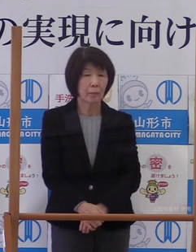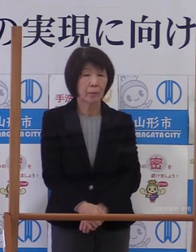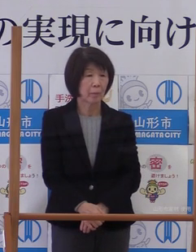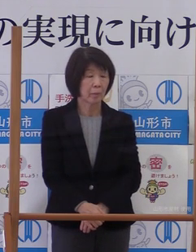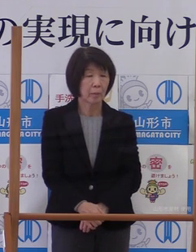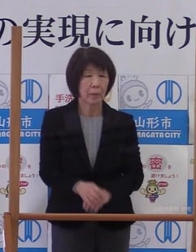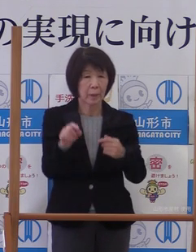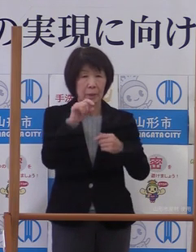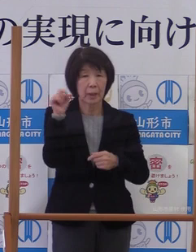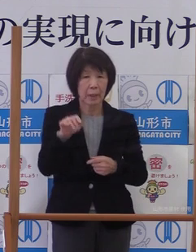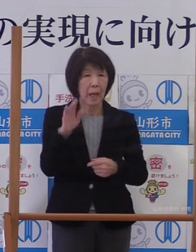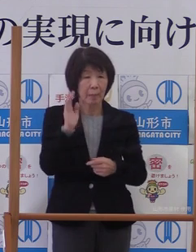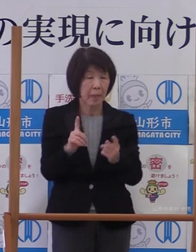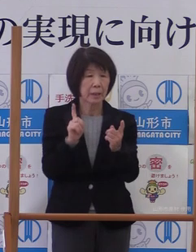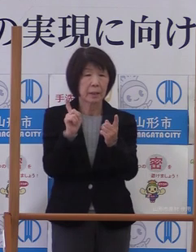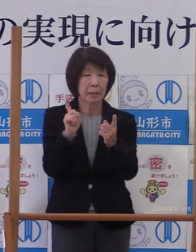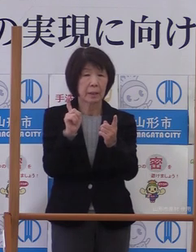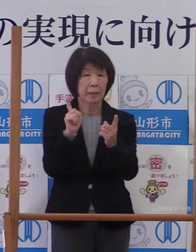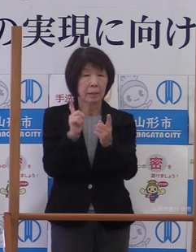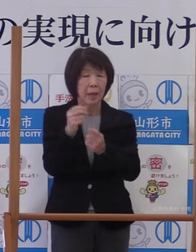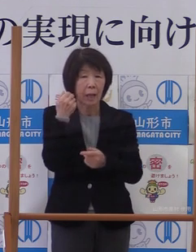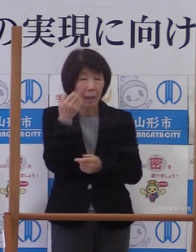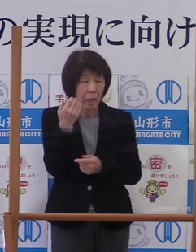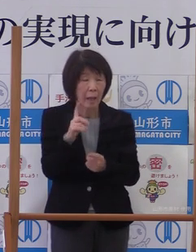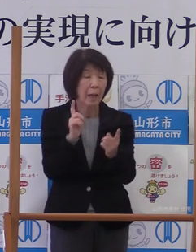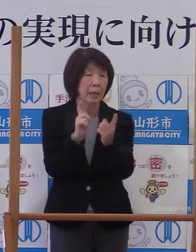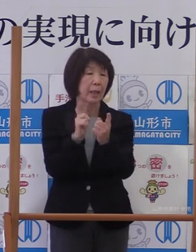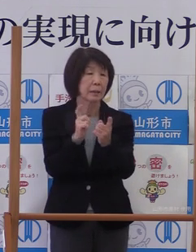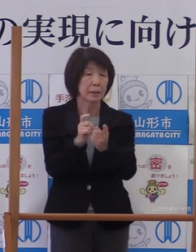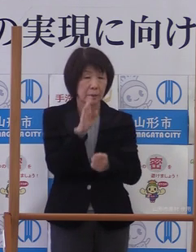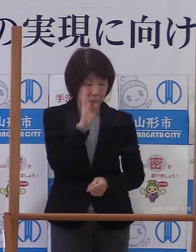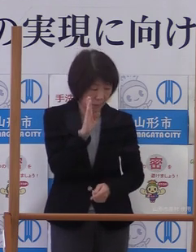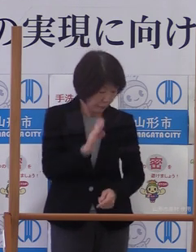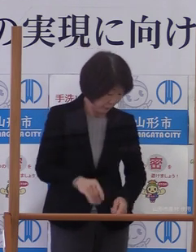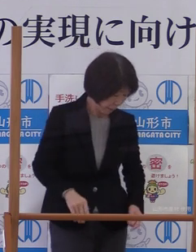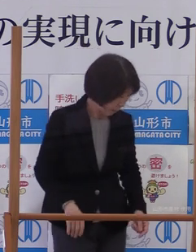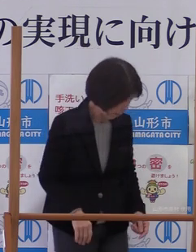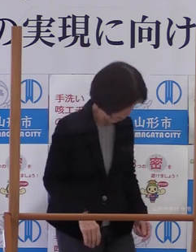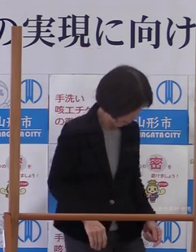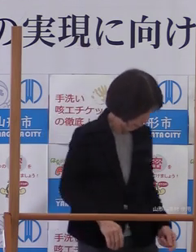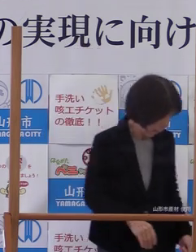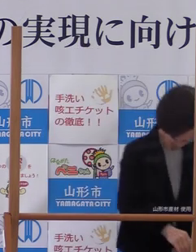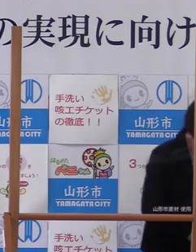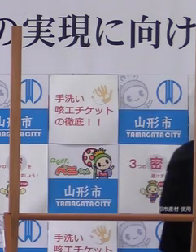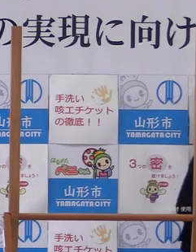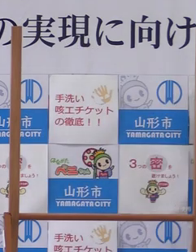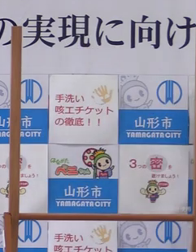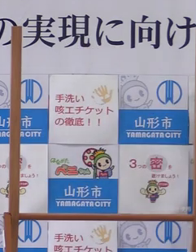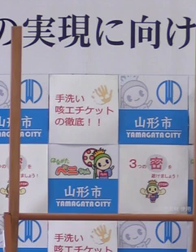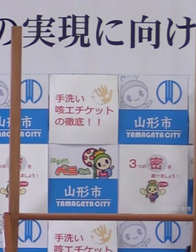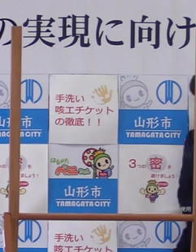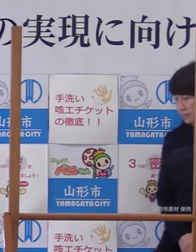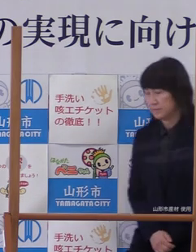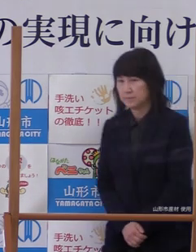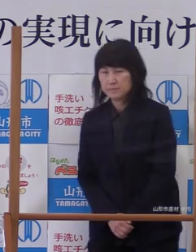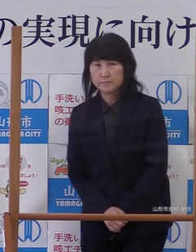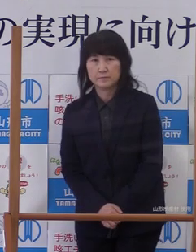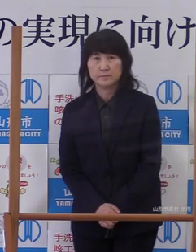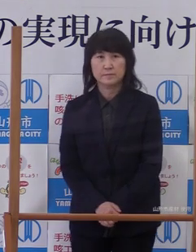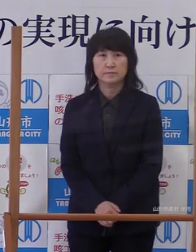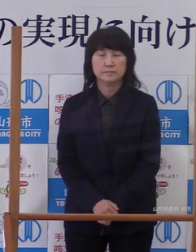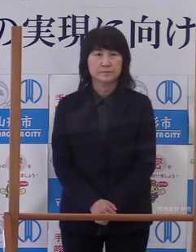それではただいまの件についてご質問をお受けいたします。はじめに管理者の朝日新聞さん、お願いいたします